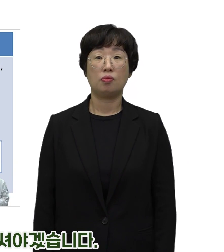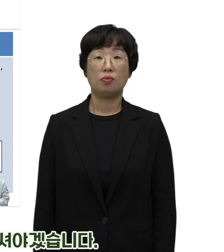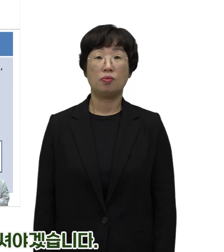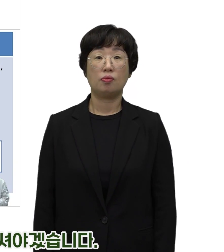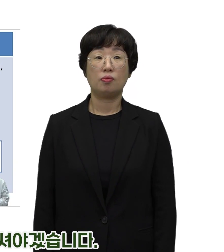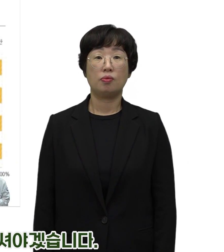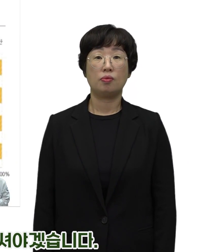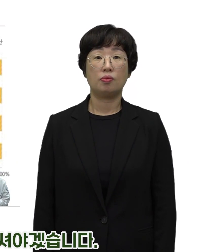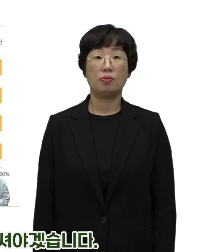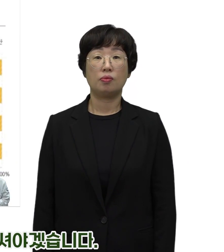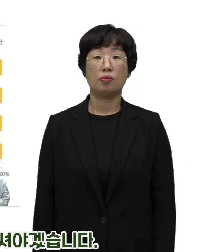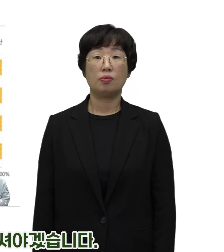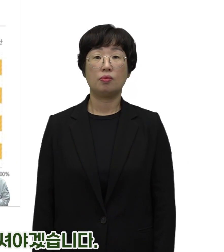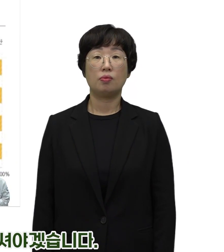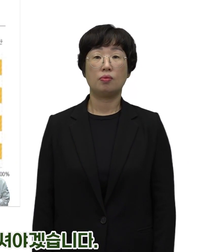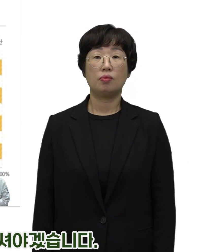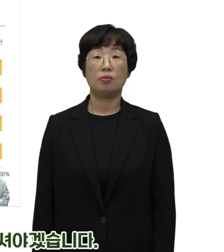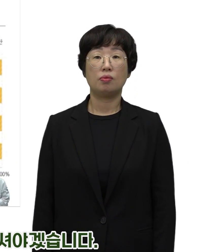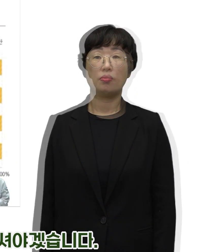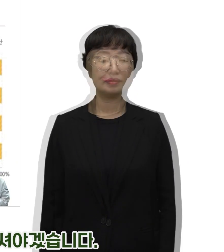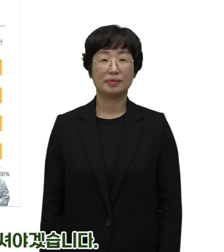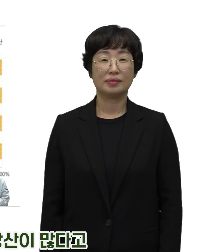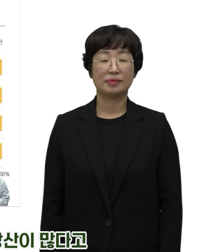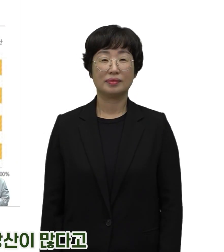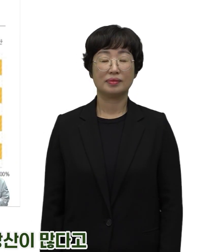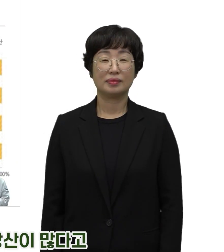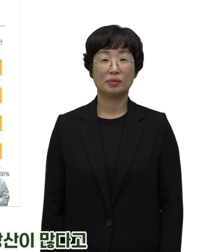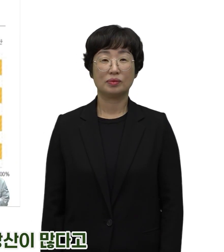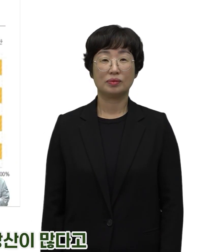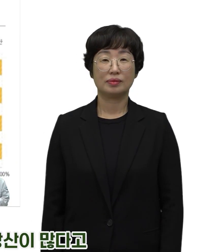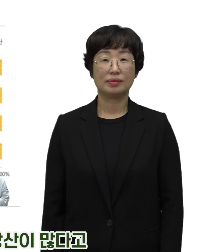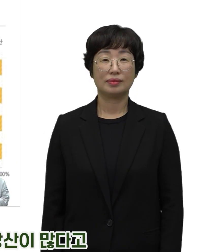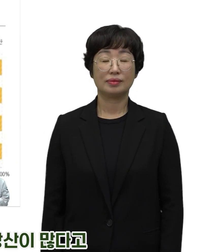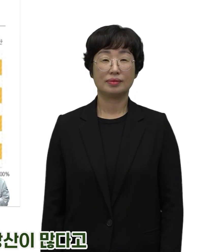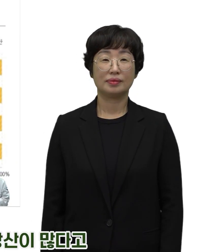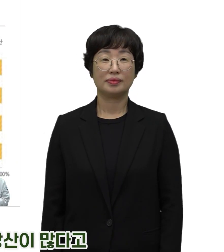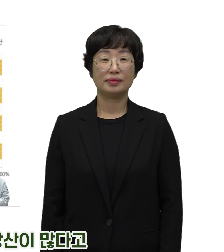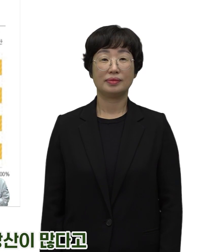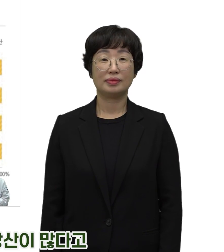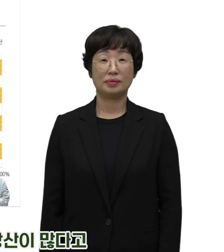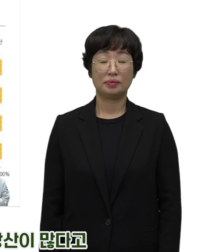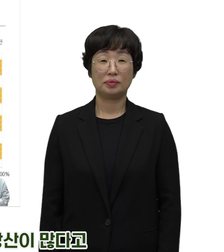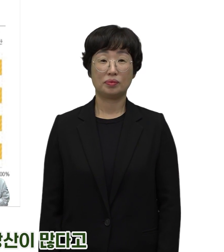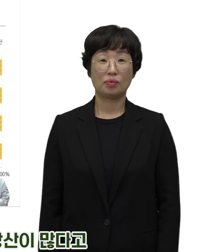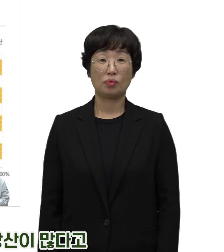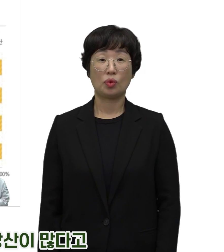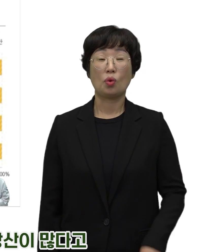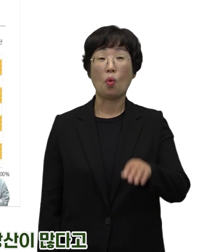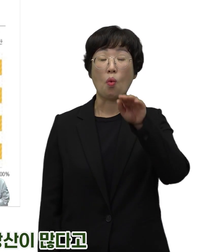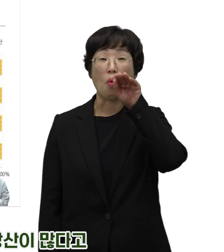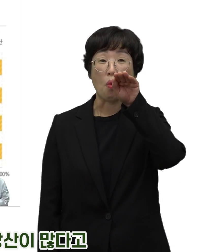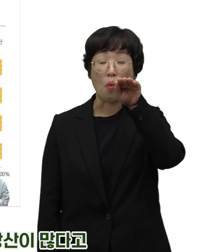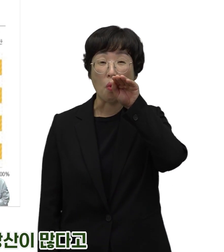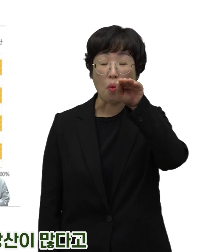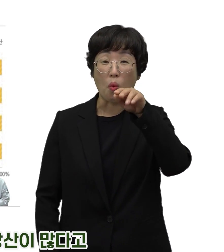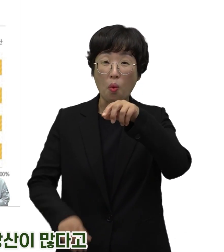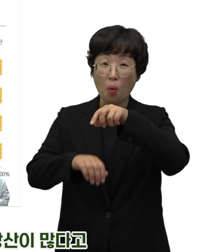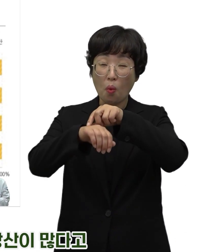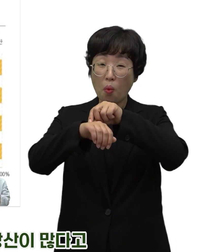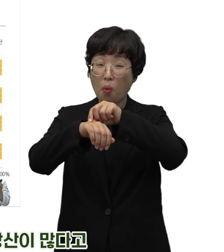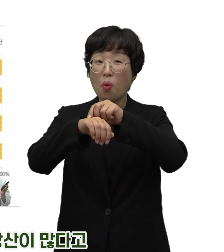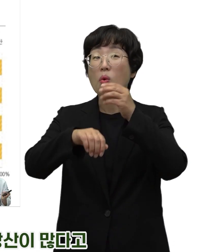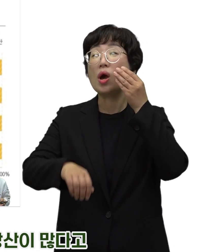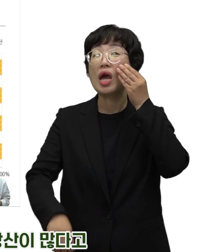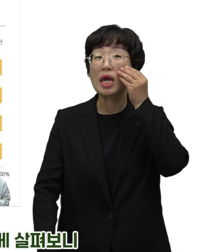10% 이하로 드셔야 하겠습니다. 매스컴에서 TV 등에서 오리고기에 불포화